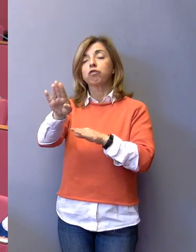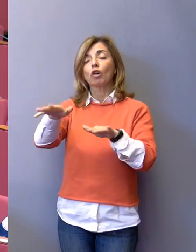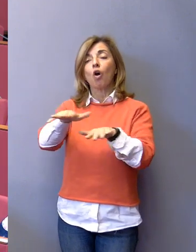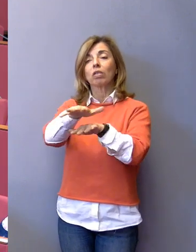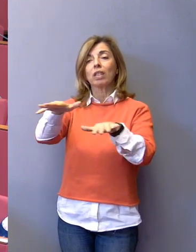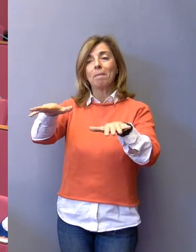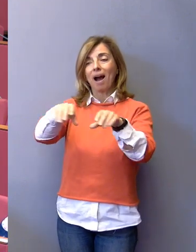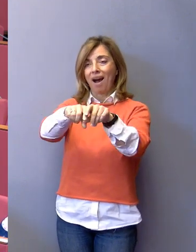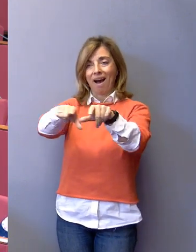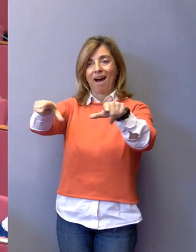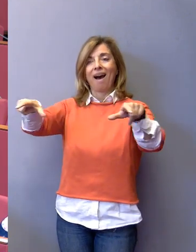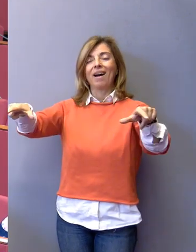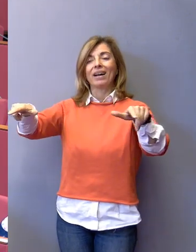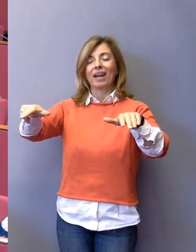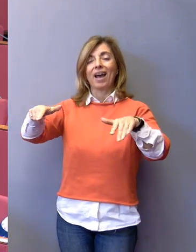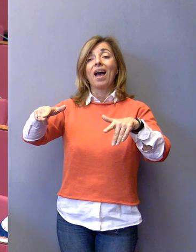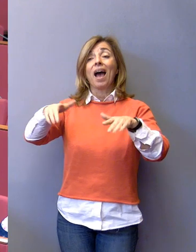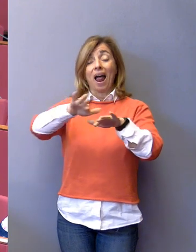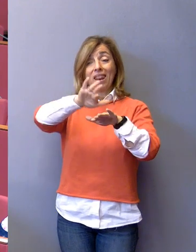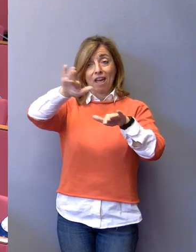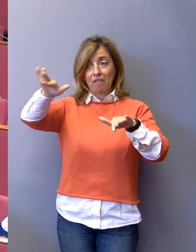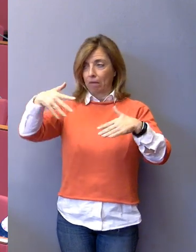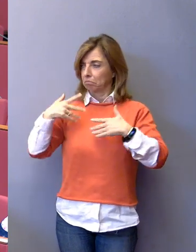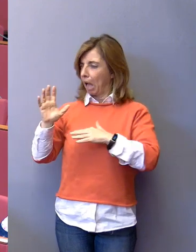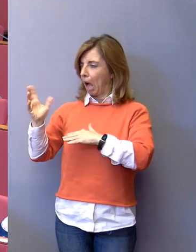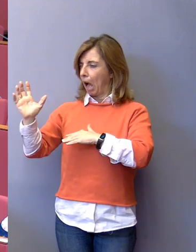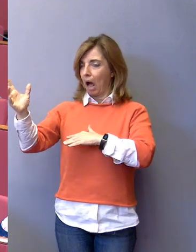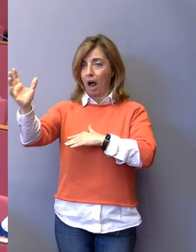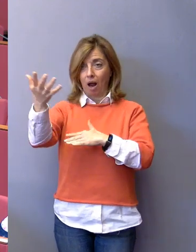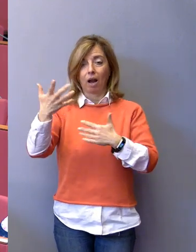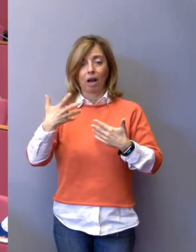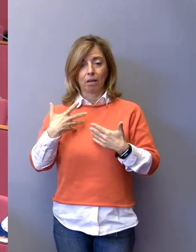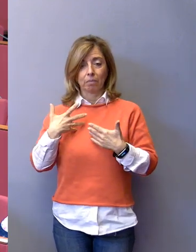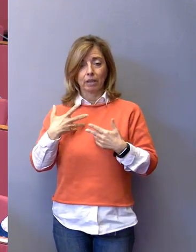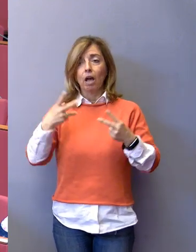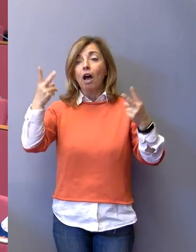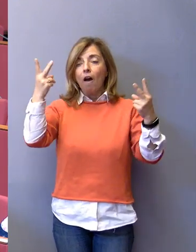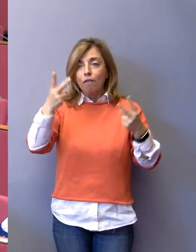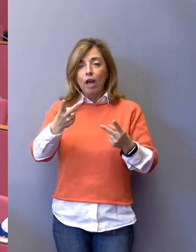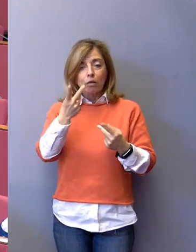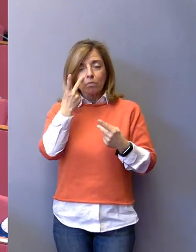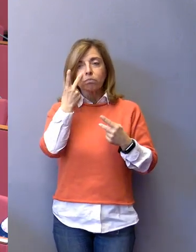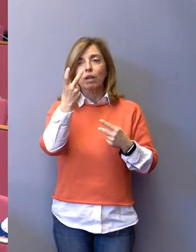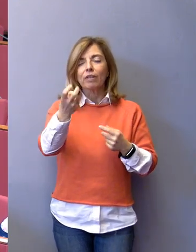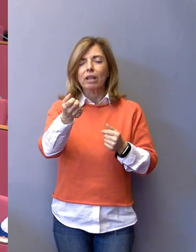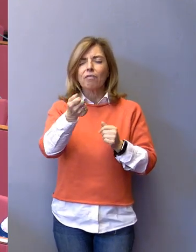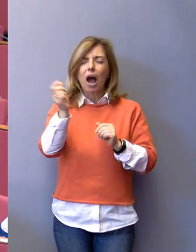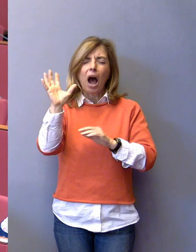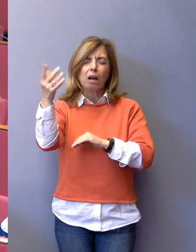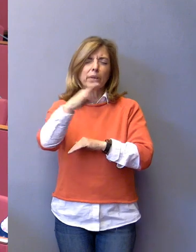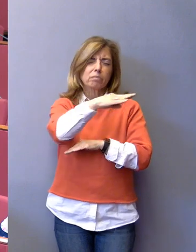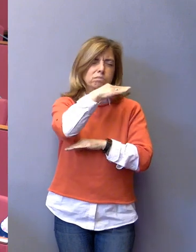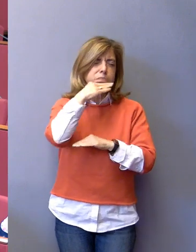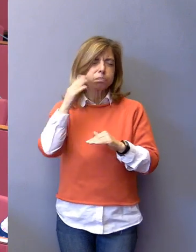che avrebbe dovuto appunto prevedere questa Green strategy migliaia di alberi via Buozzi Corso Perrone